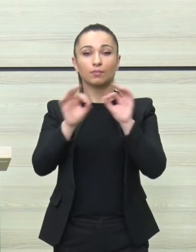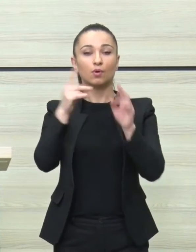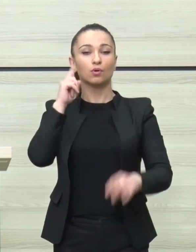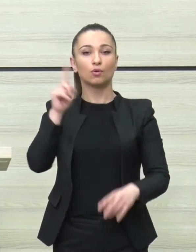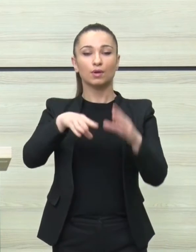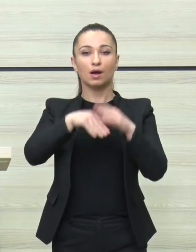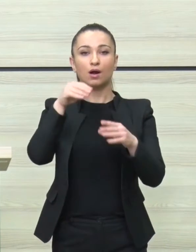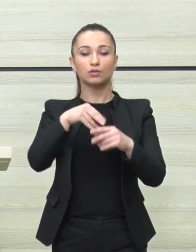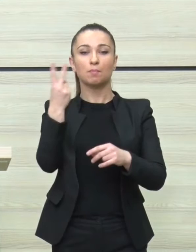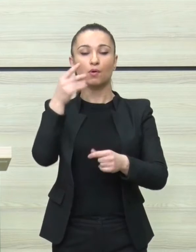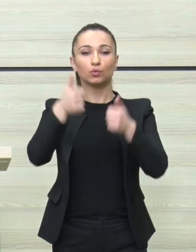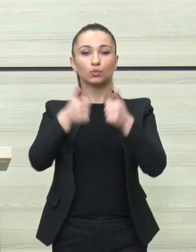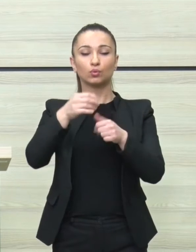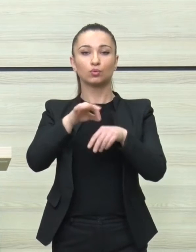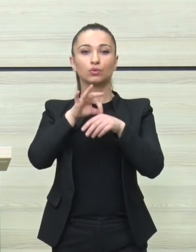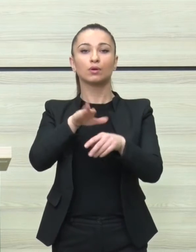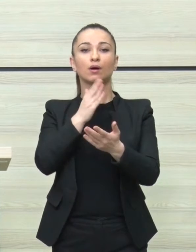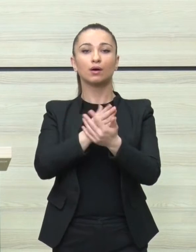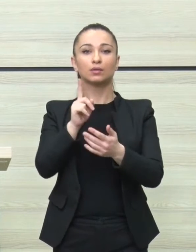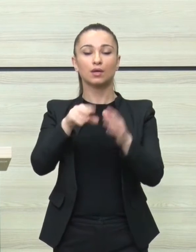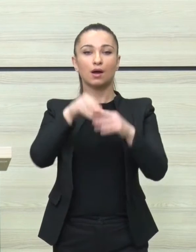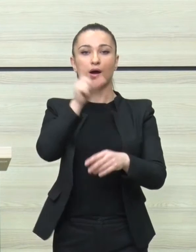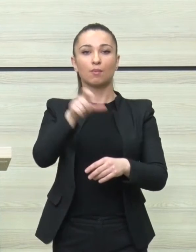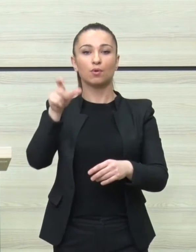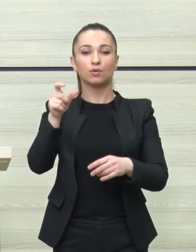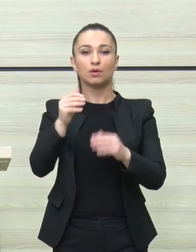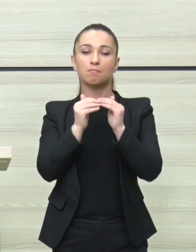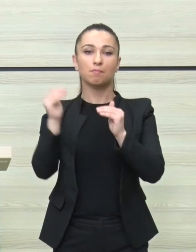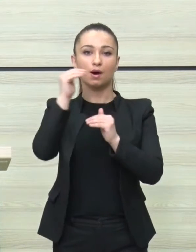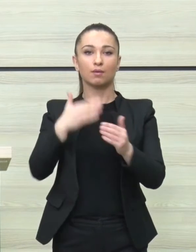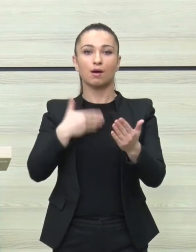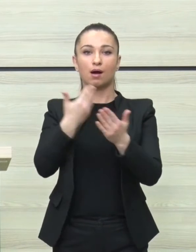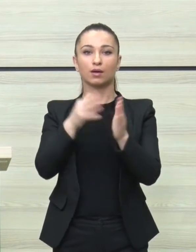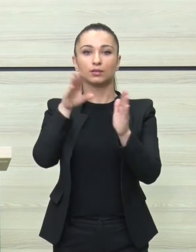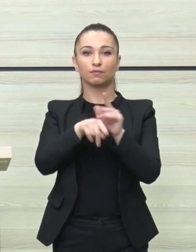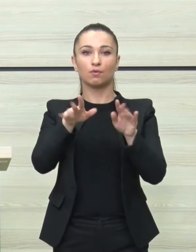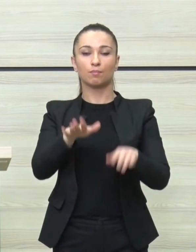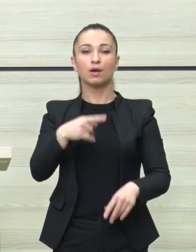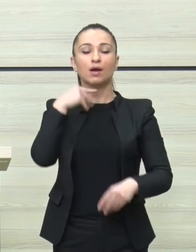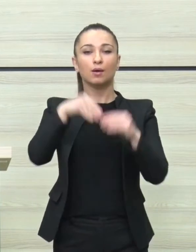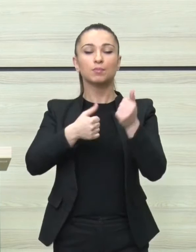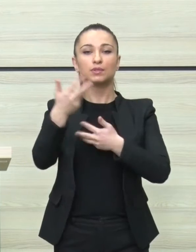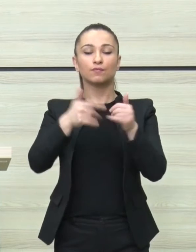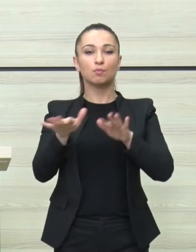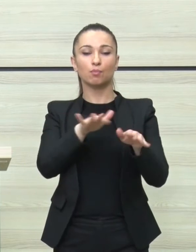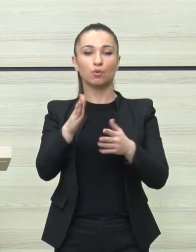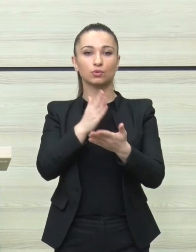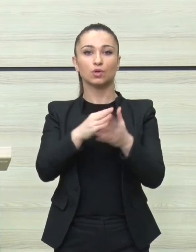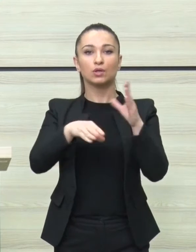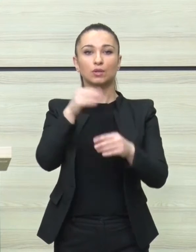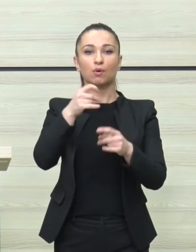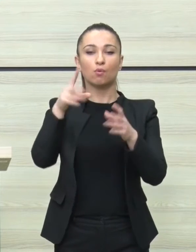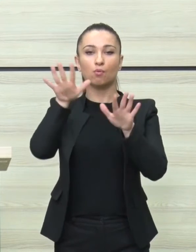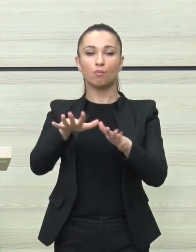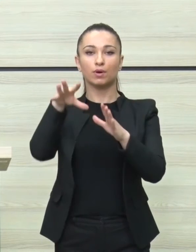აღსანიშნავია, რომ არჩევნების მეორე ტური გამოირჩეოდა ამ მრჩეველთა მაღალი აქტივობით. ხმების დათვლის პროცესმა